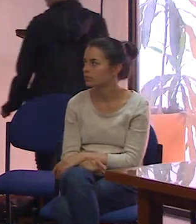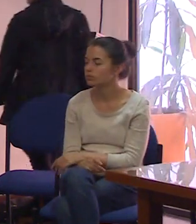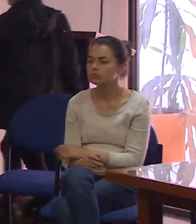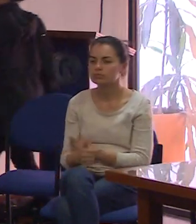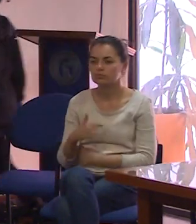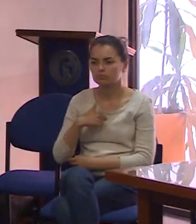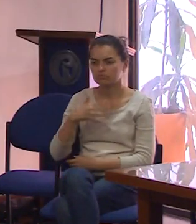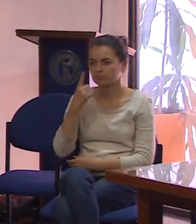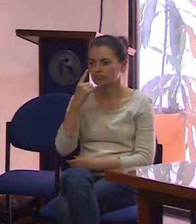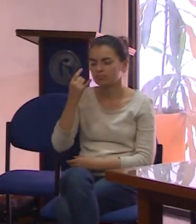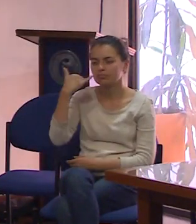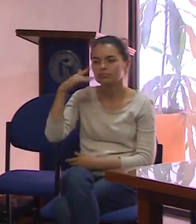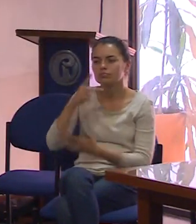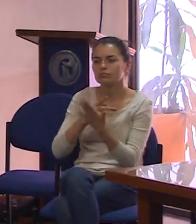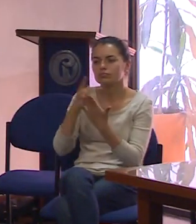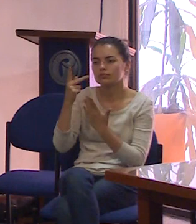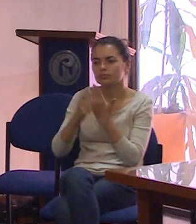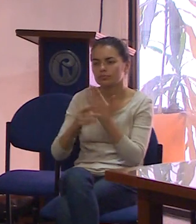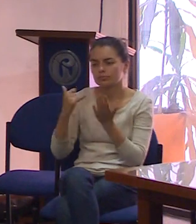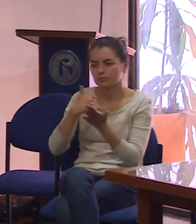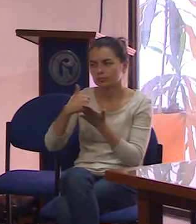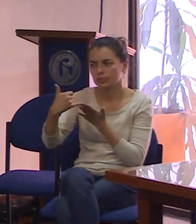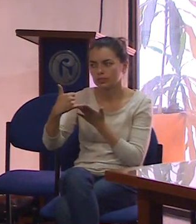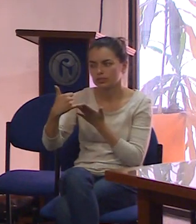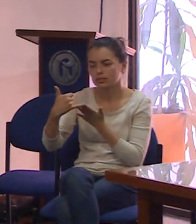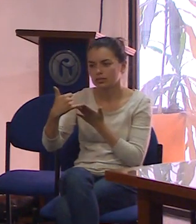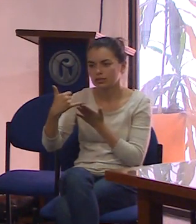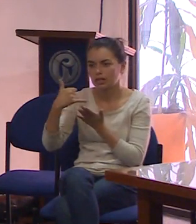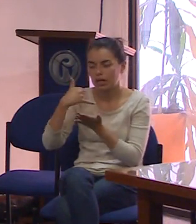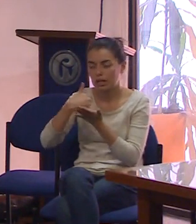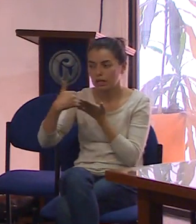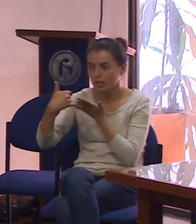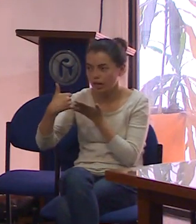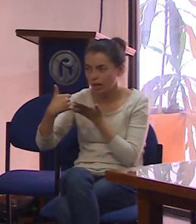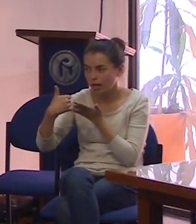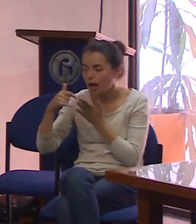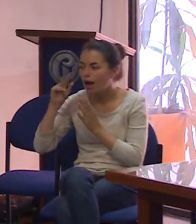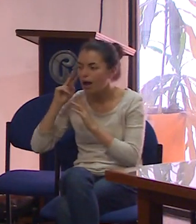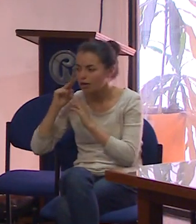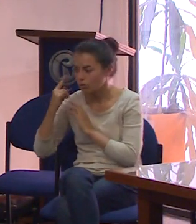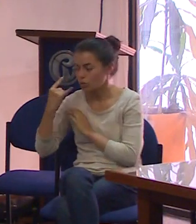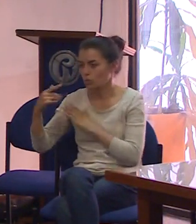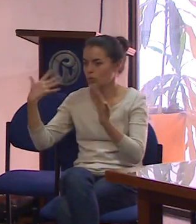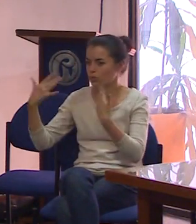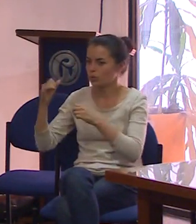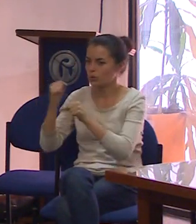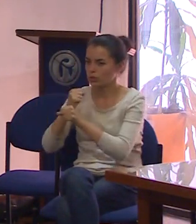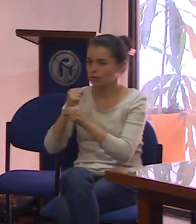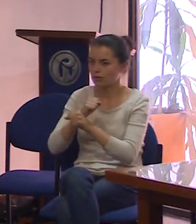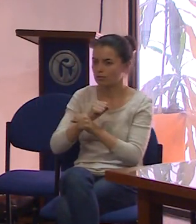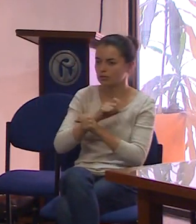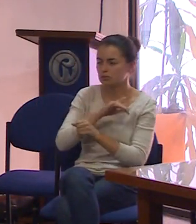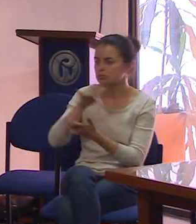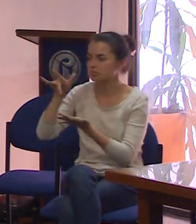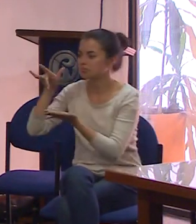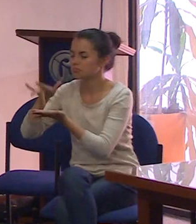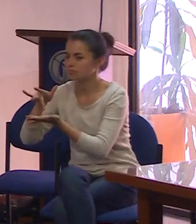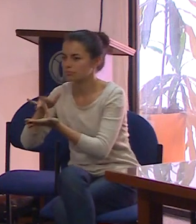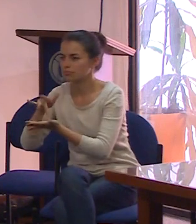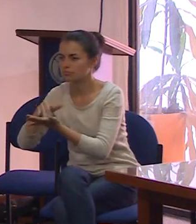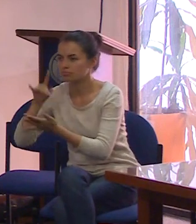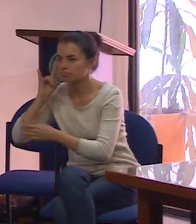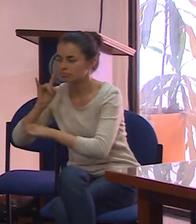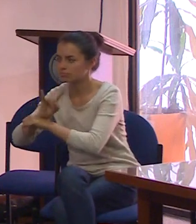proyecto en el línea trayecto de aconteceres, voy a observar clases que hacen compañeros que